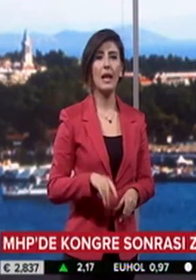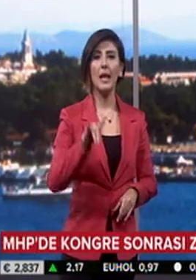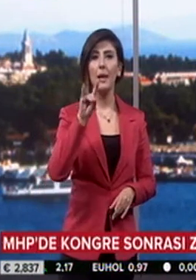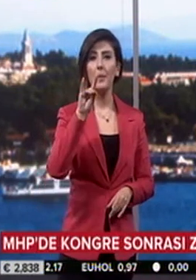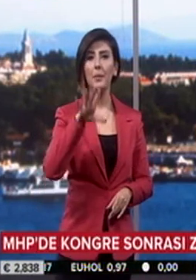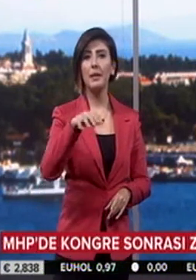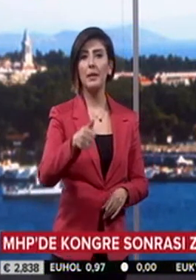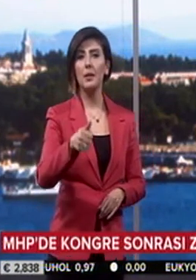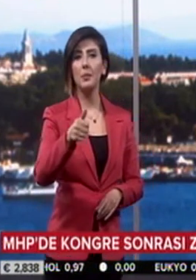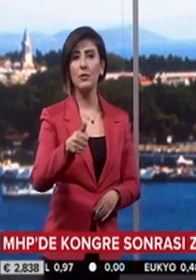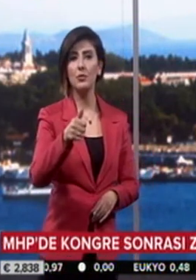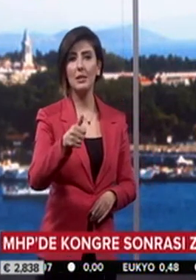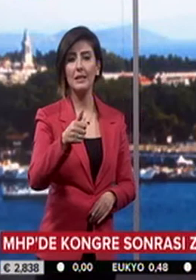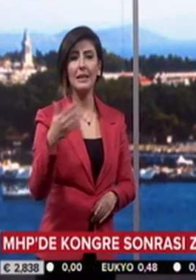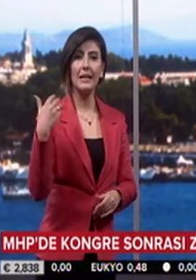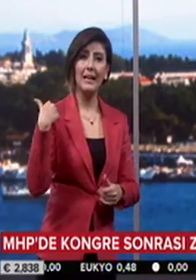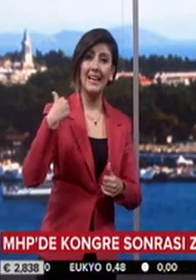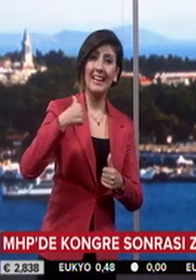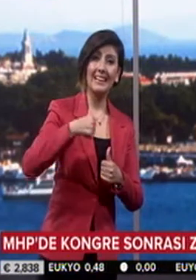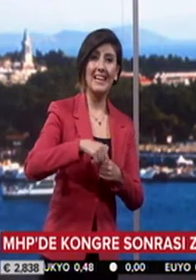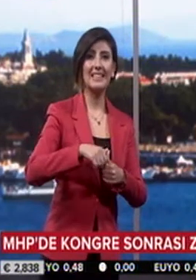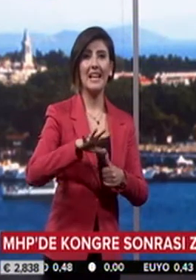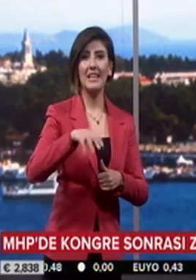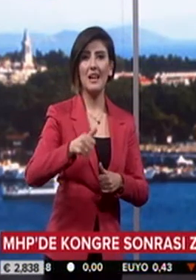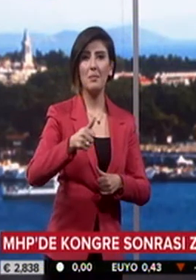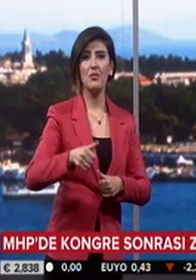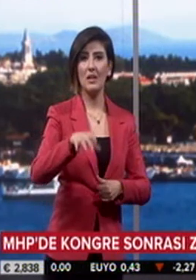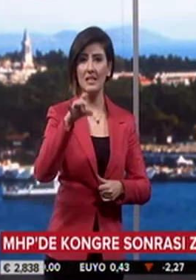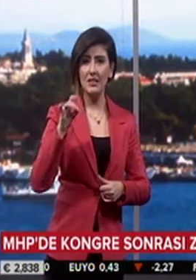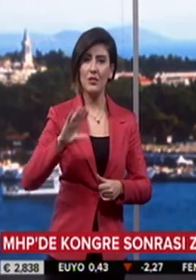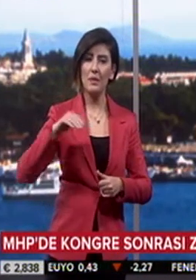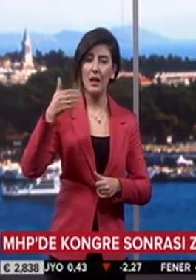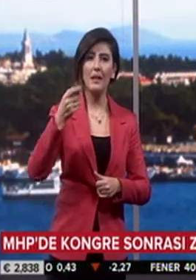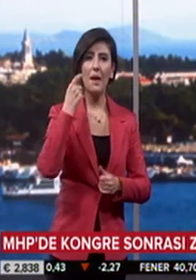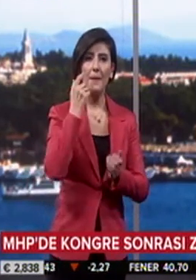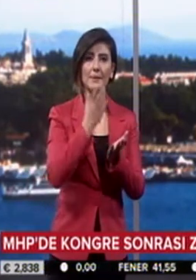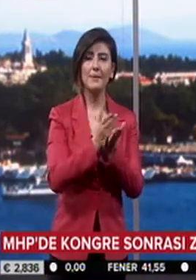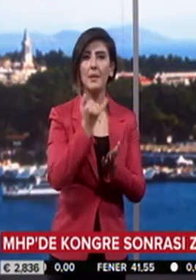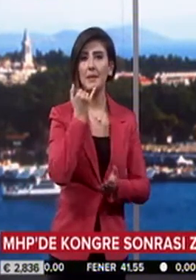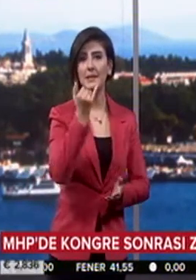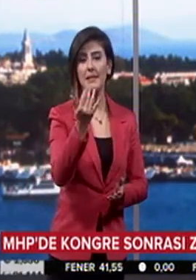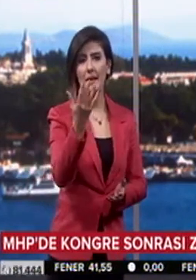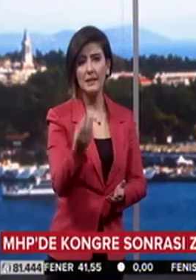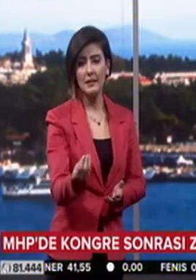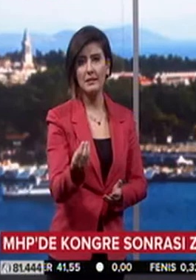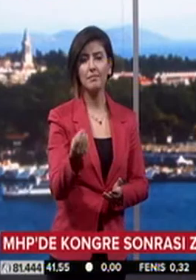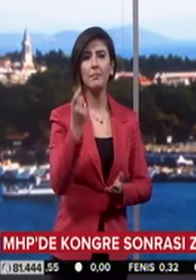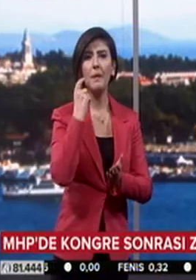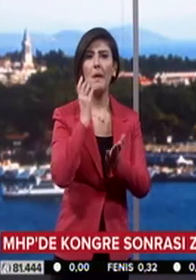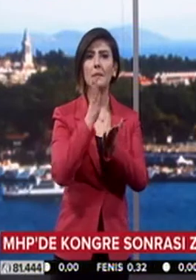Milliyetçi Hareket Partisi Genel Başkanı Devlet Bahçeli yeniden genel başkan seçilmesinin ardından Anıtkabir'i ziyaret etti. Anıtkabir